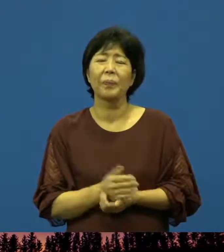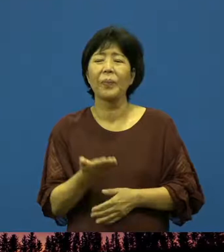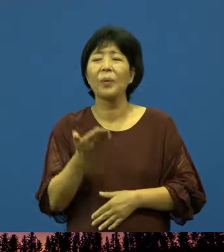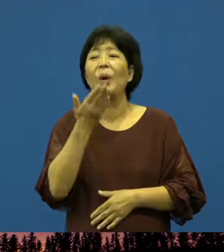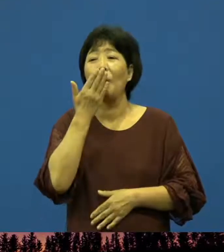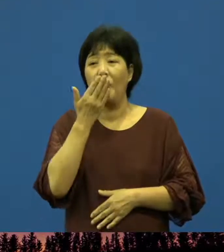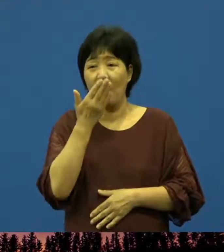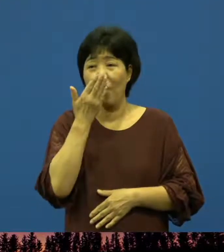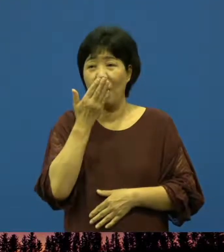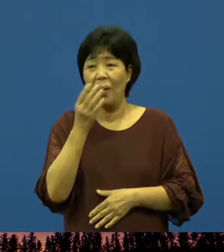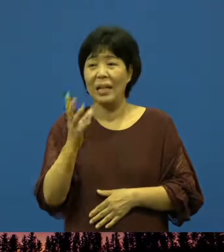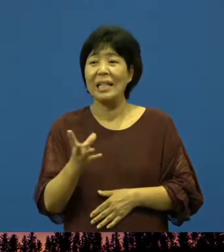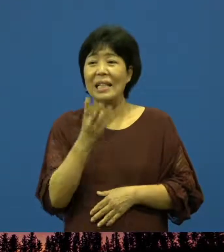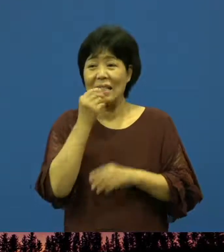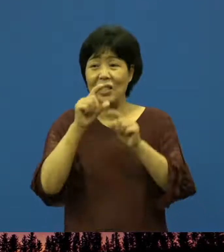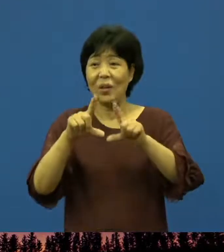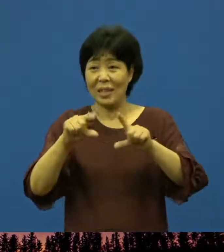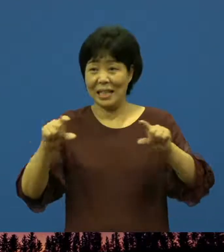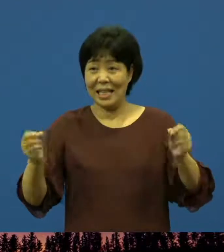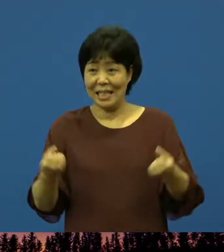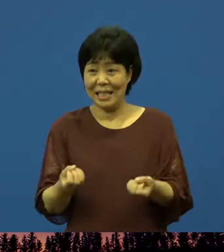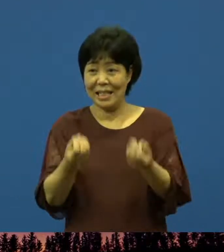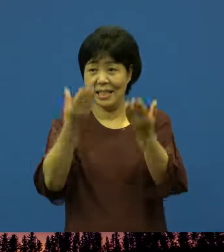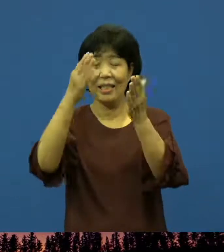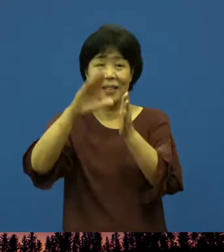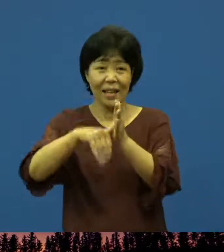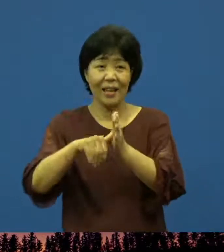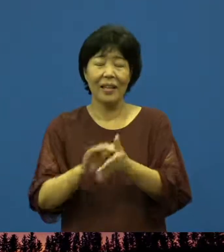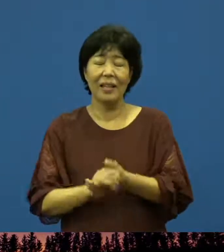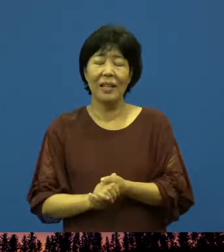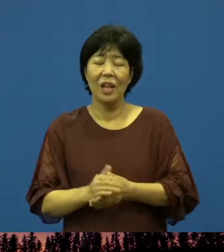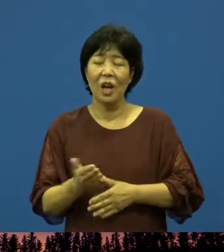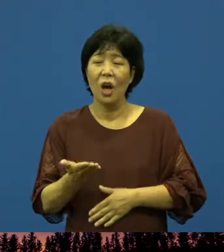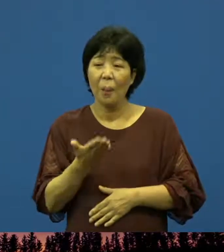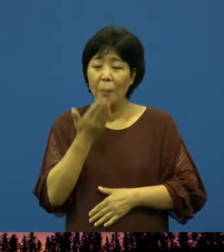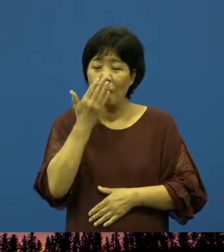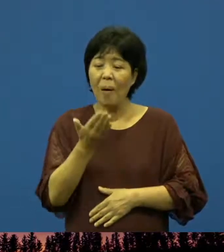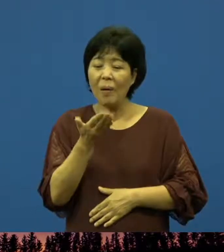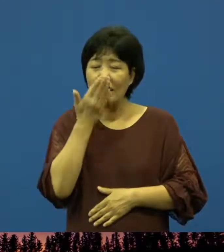먹잖아요, 먹잖아요. 그게 구체적인 행위라는 거예요. 먹는 행위.